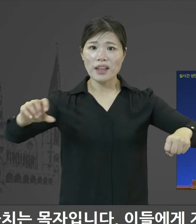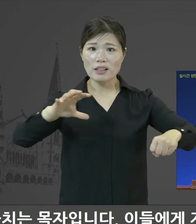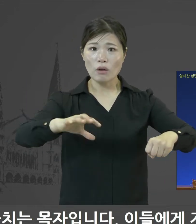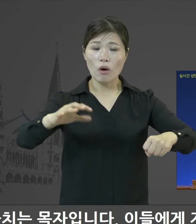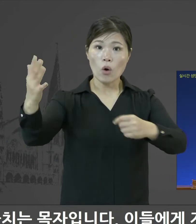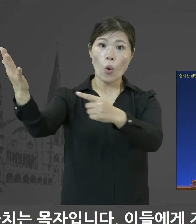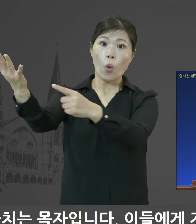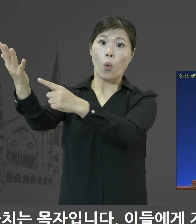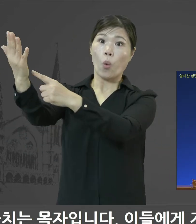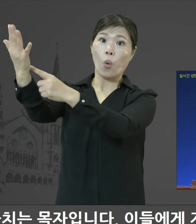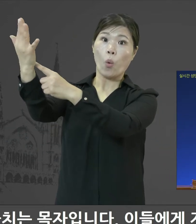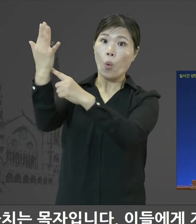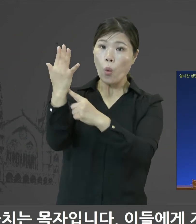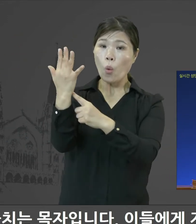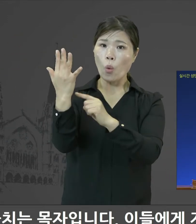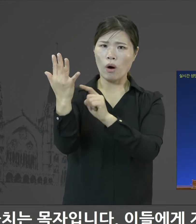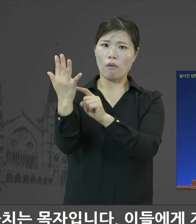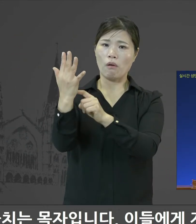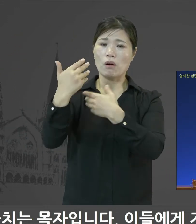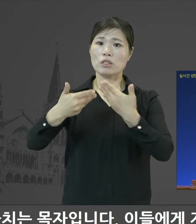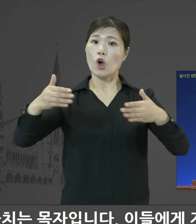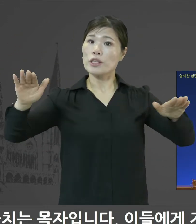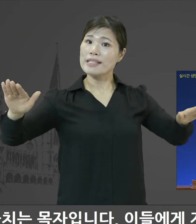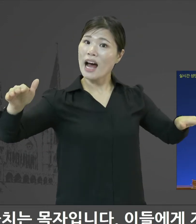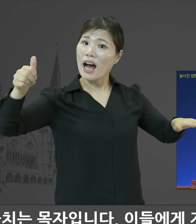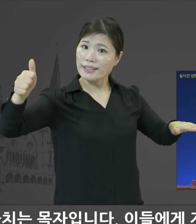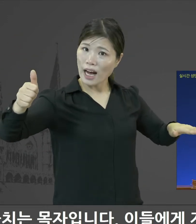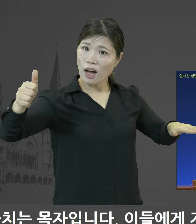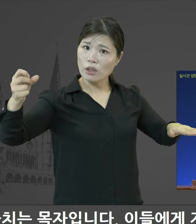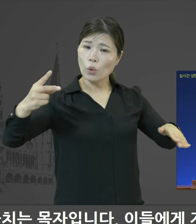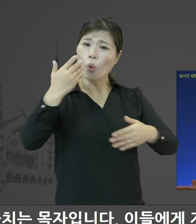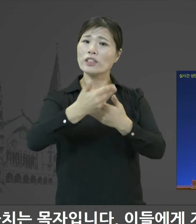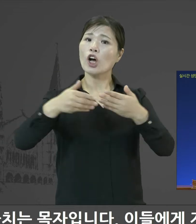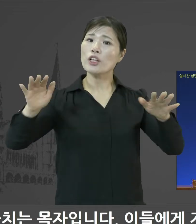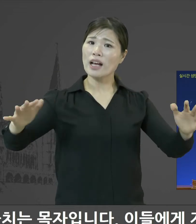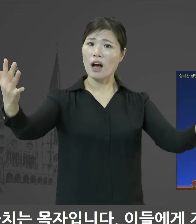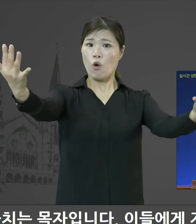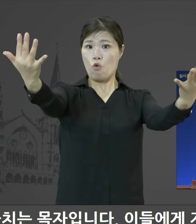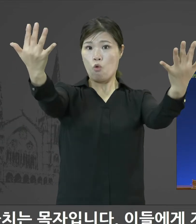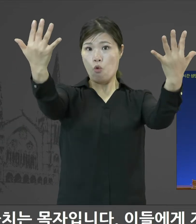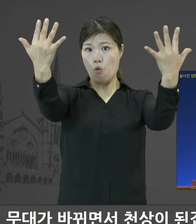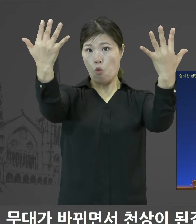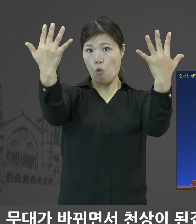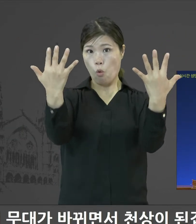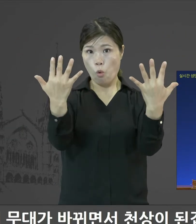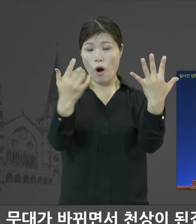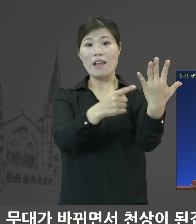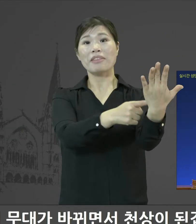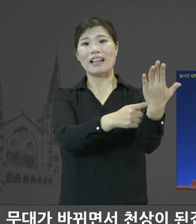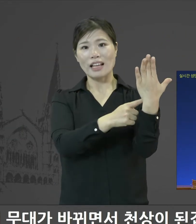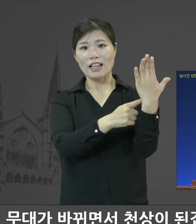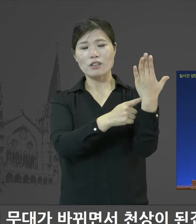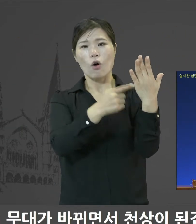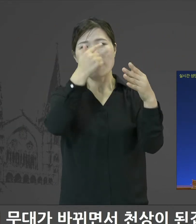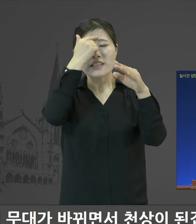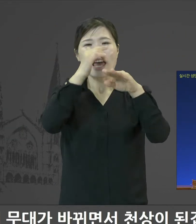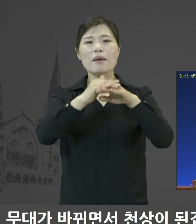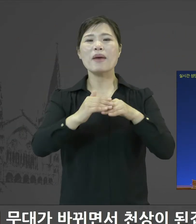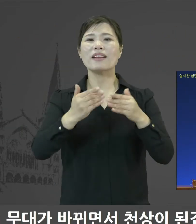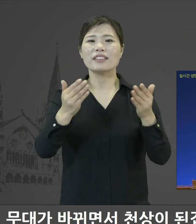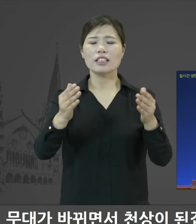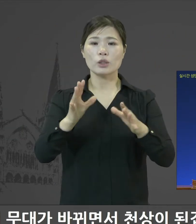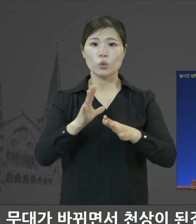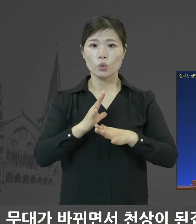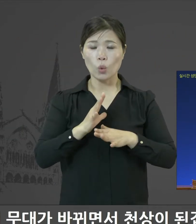그러면서 천사장이 나타나고 천사들이 나타나고 천군들이 나타나서 예배를 드리는 그런 놀라운